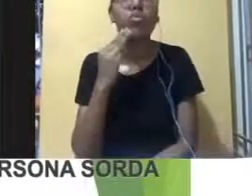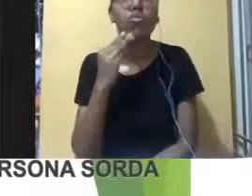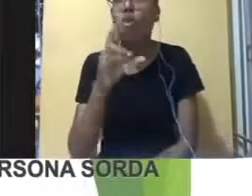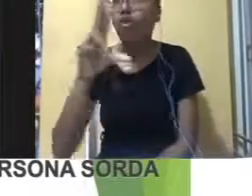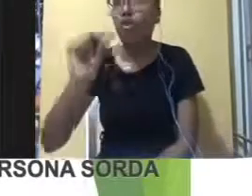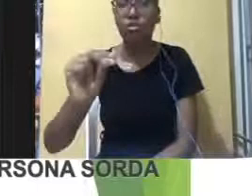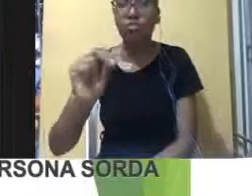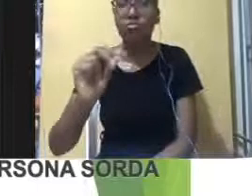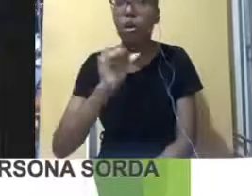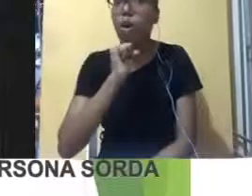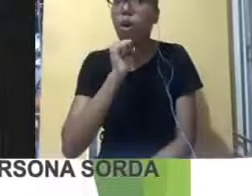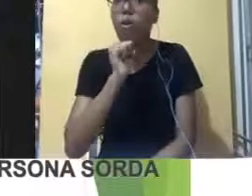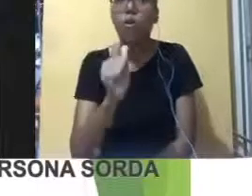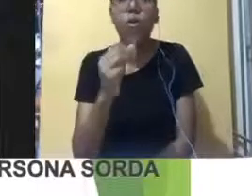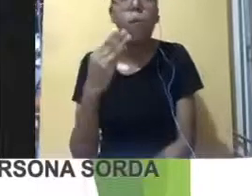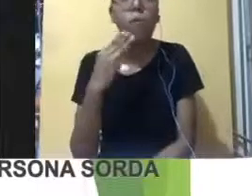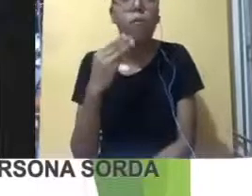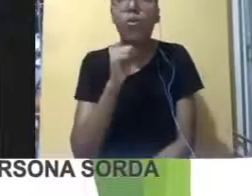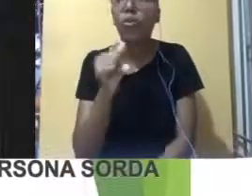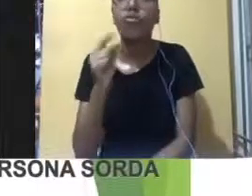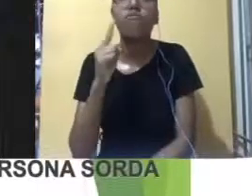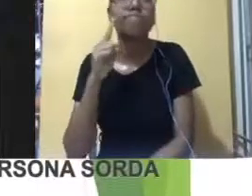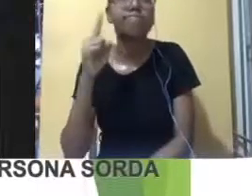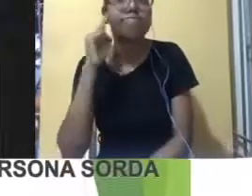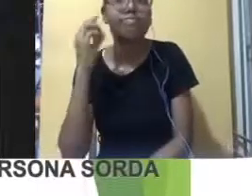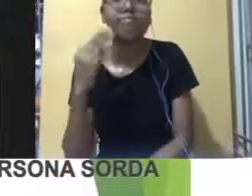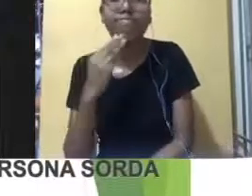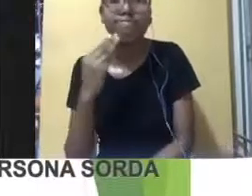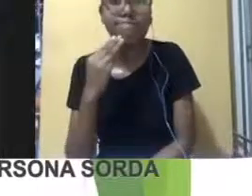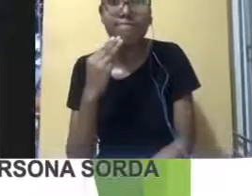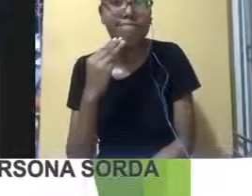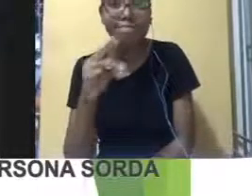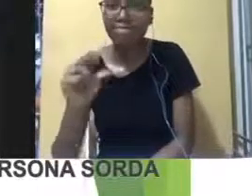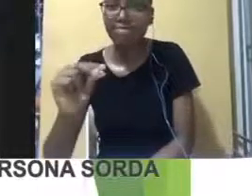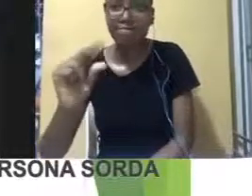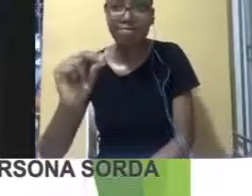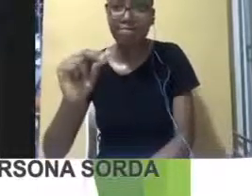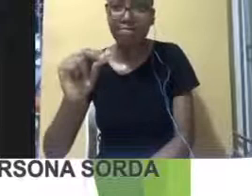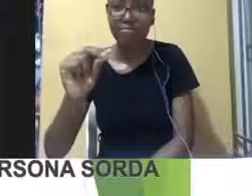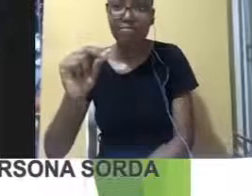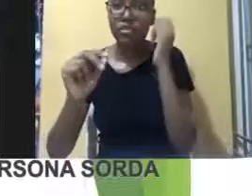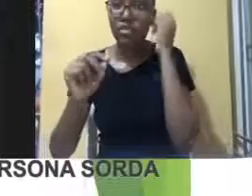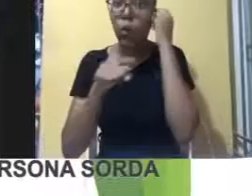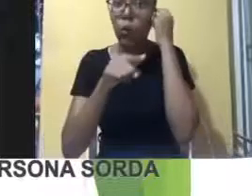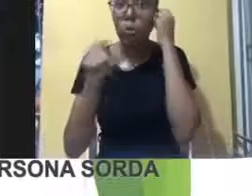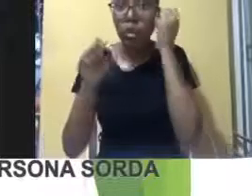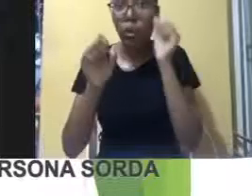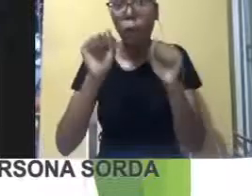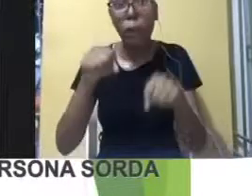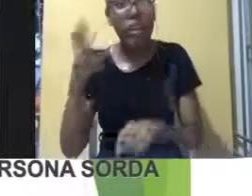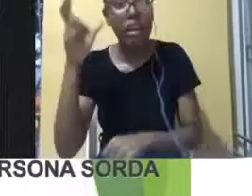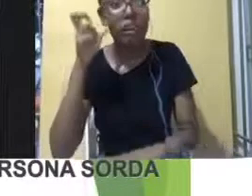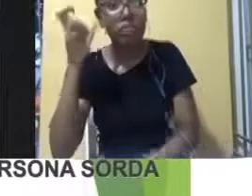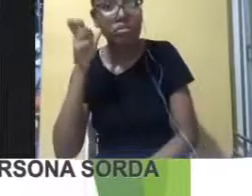puede incluso escuchar y puede perderla, y puede ser una persona que no pueda hablar. La sordera no